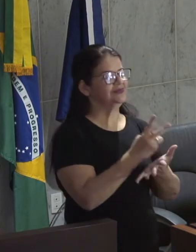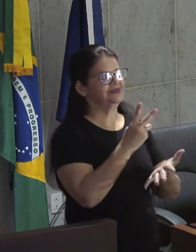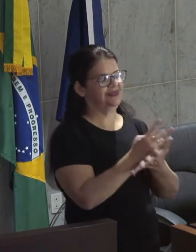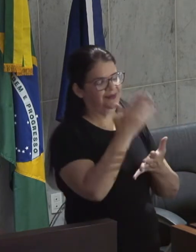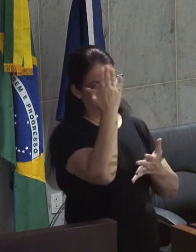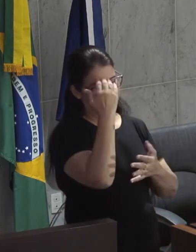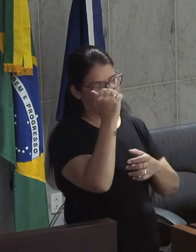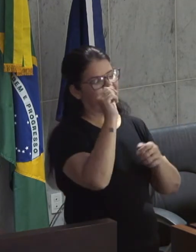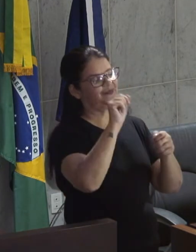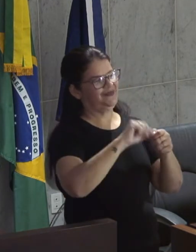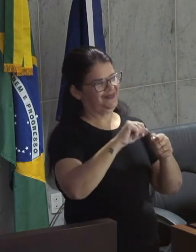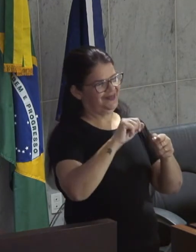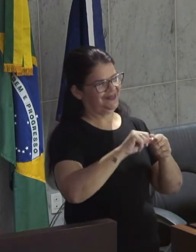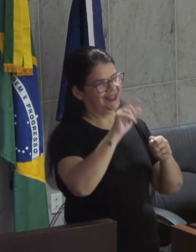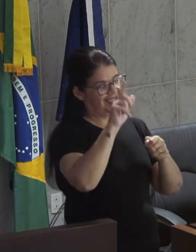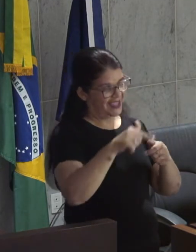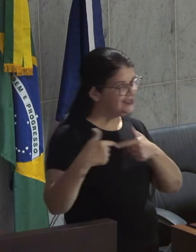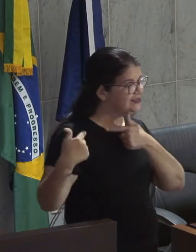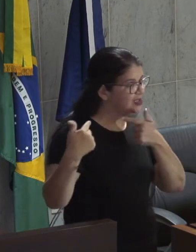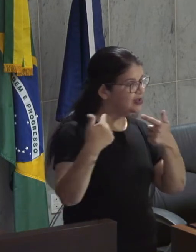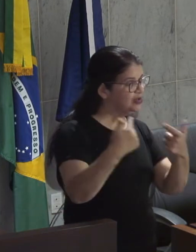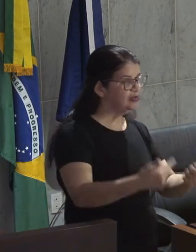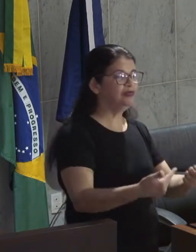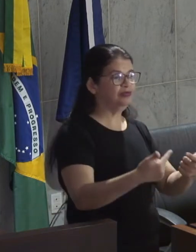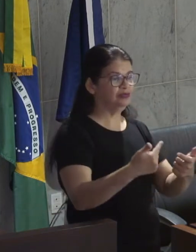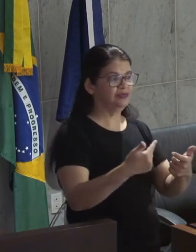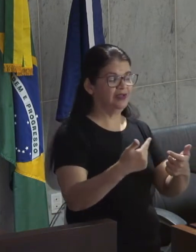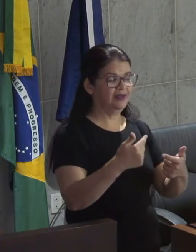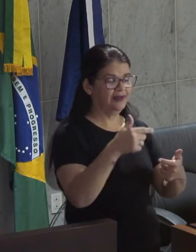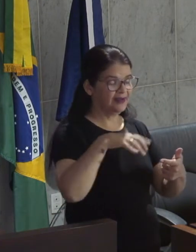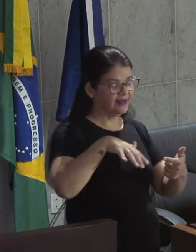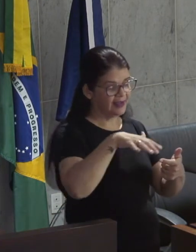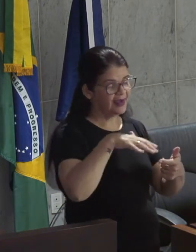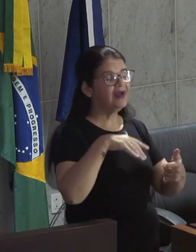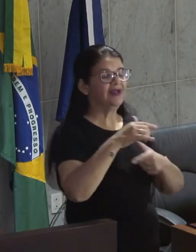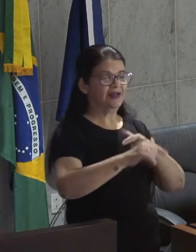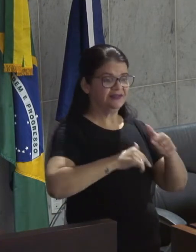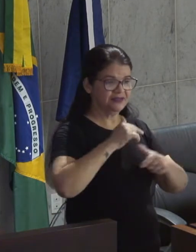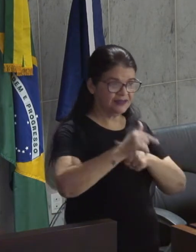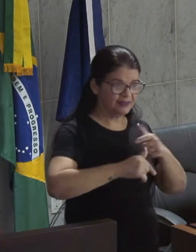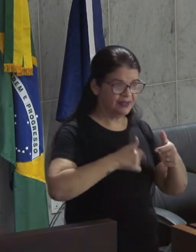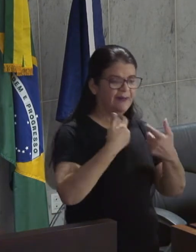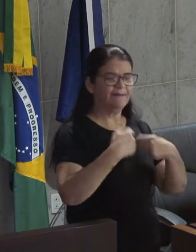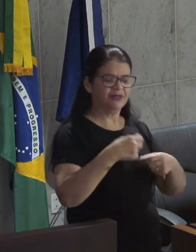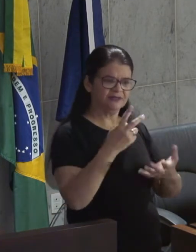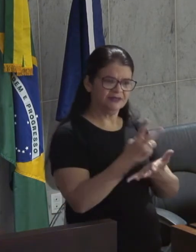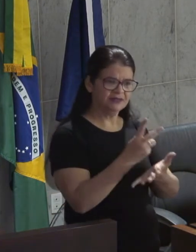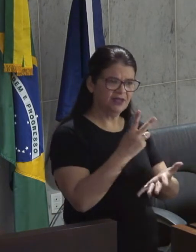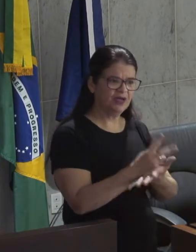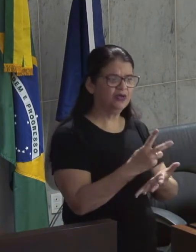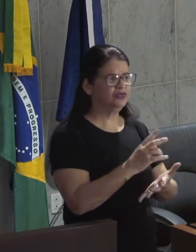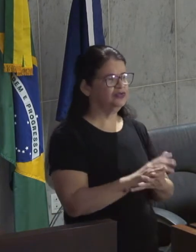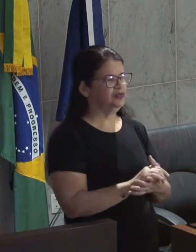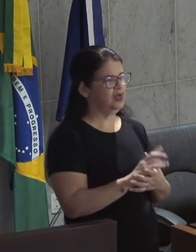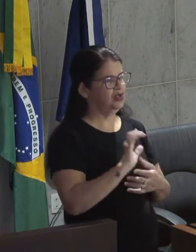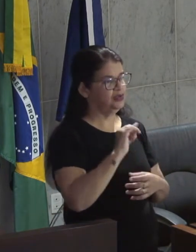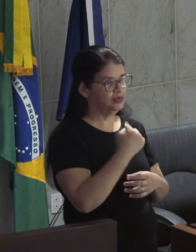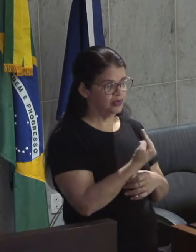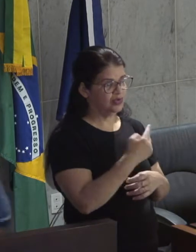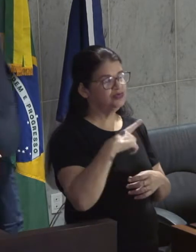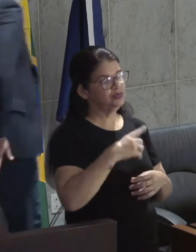fazer. É essa luta que a classe trabalhadora precisa continuar. Nós